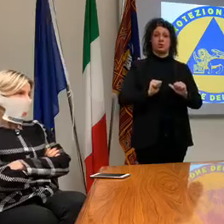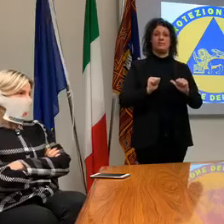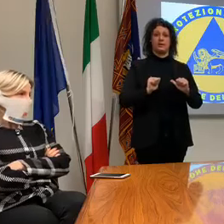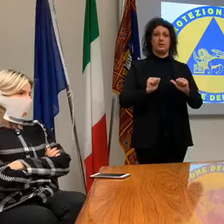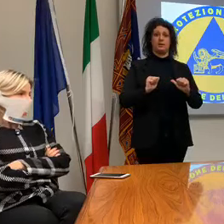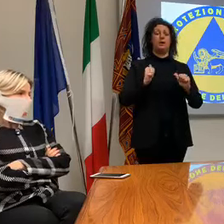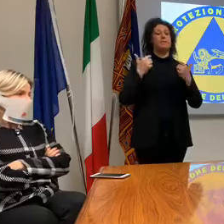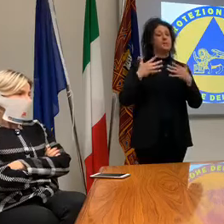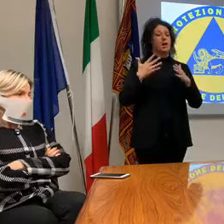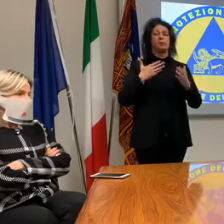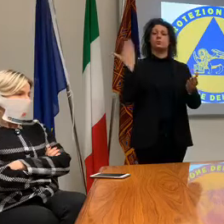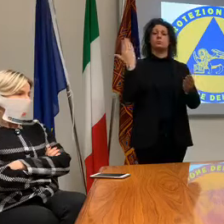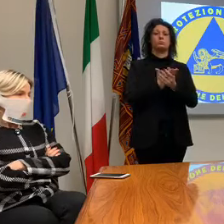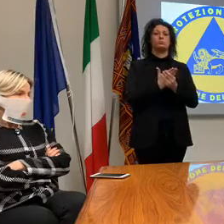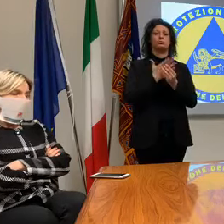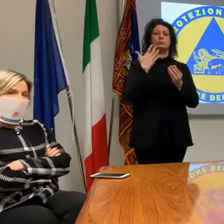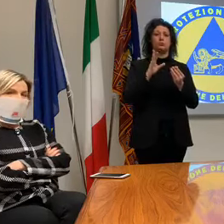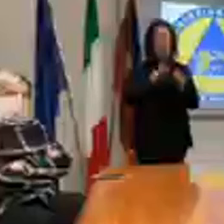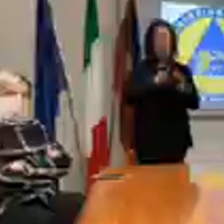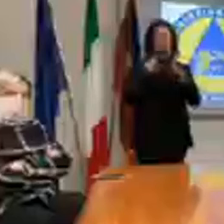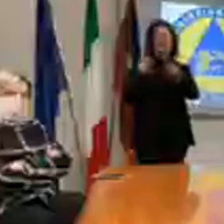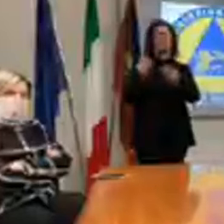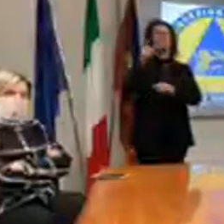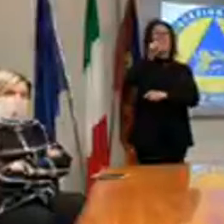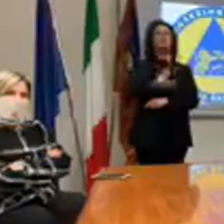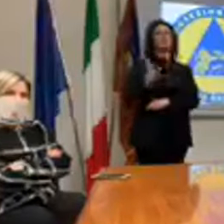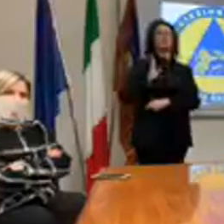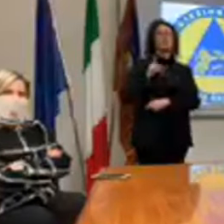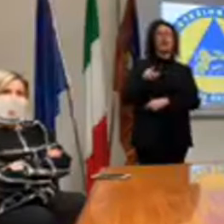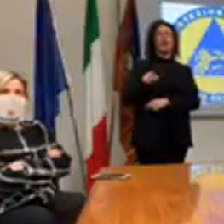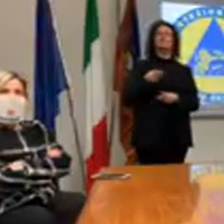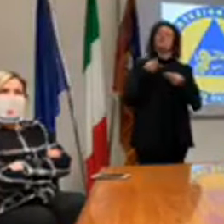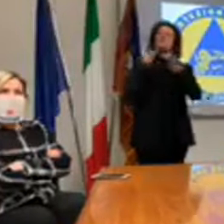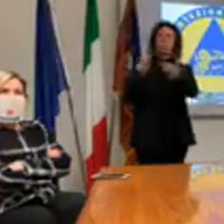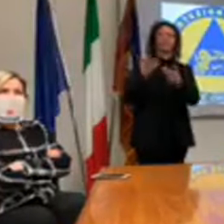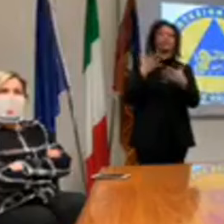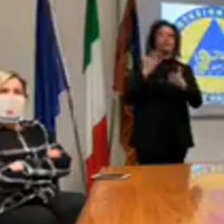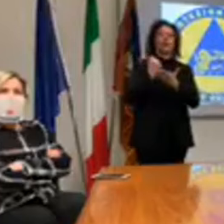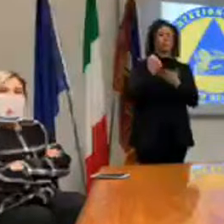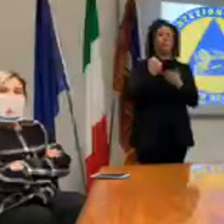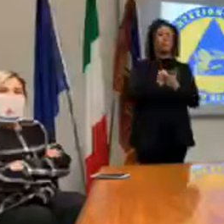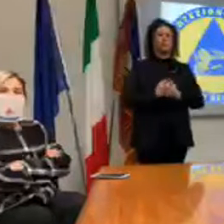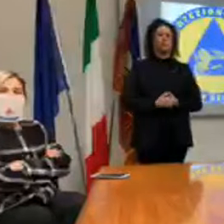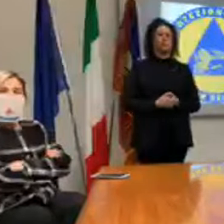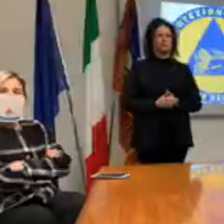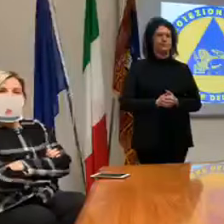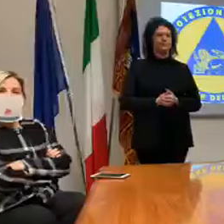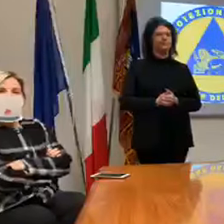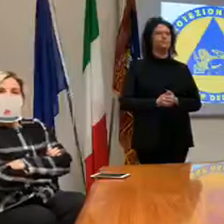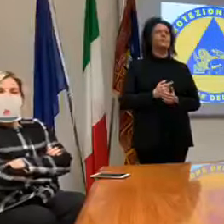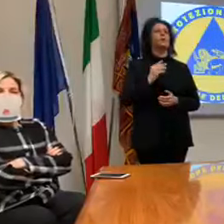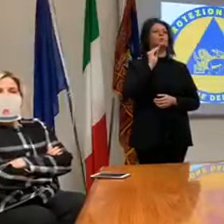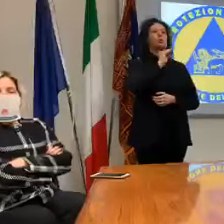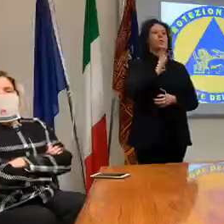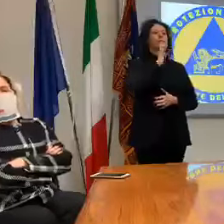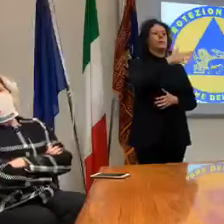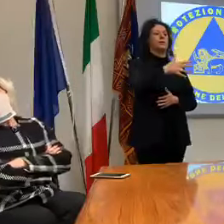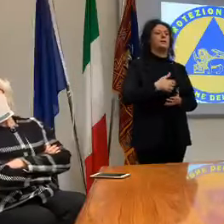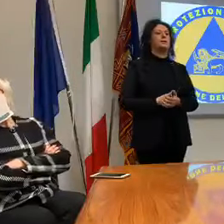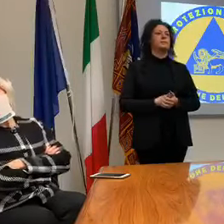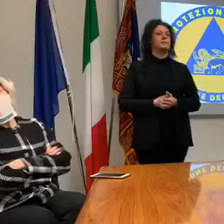dietro per andare a prestare il servizio. Due domande, Bello TG2. Ciao. Buongiorno. Una,